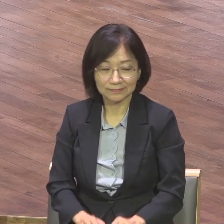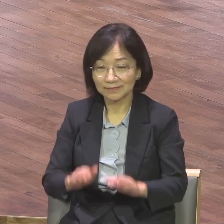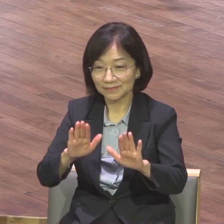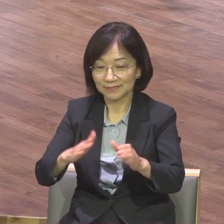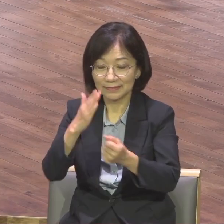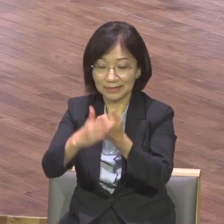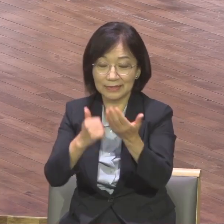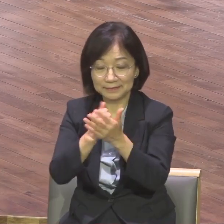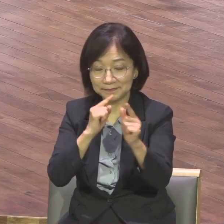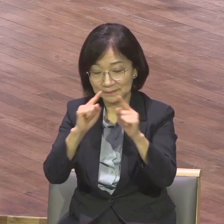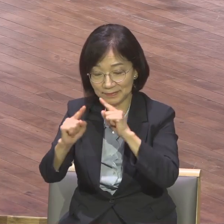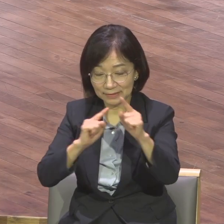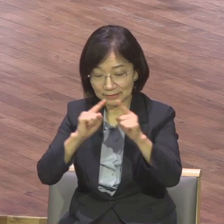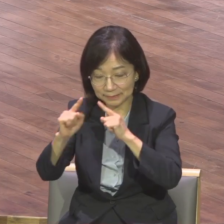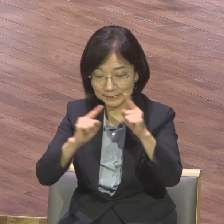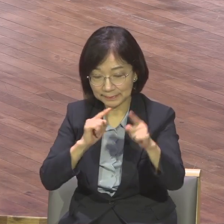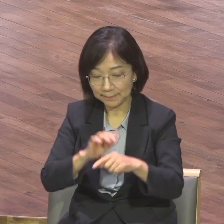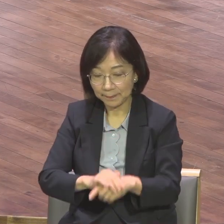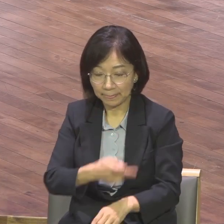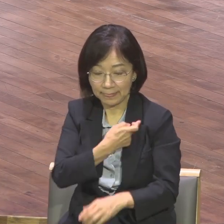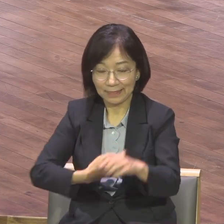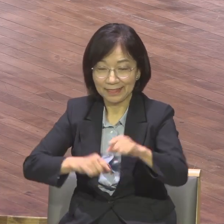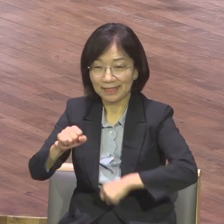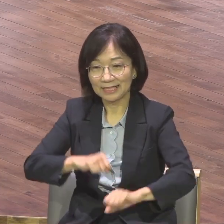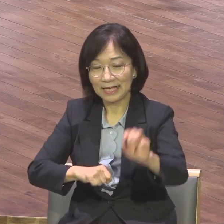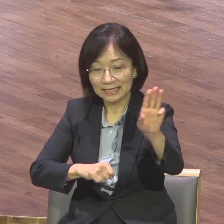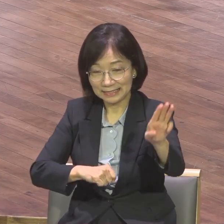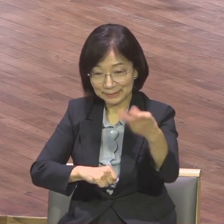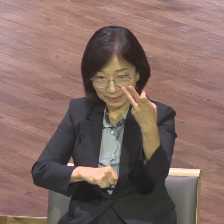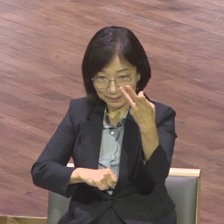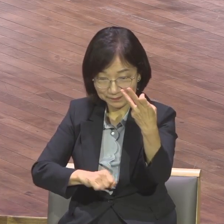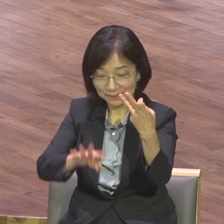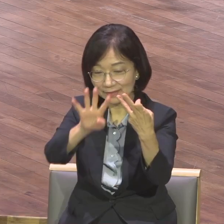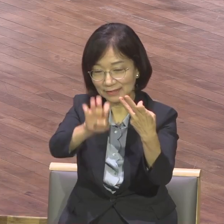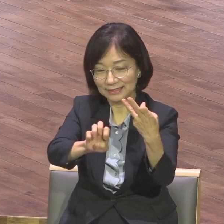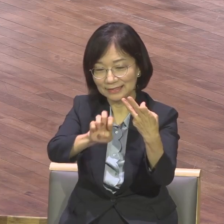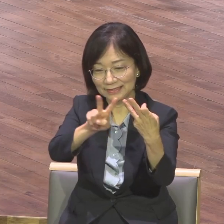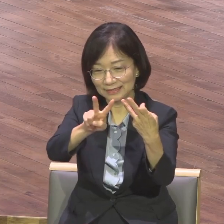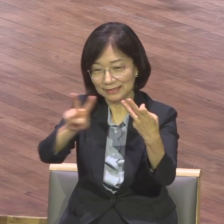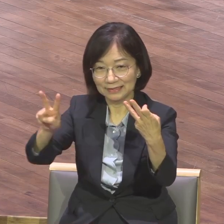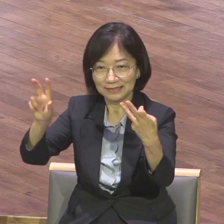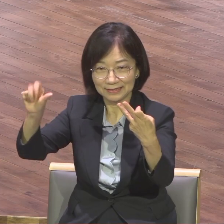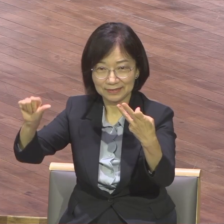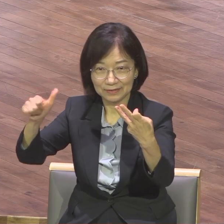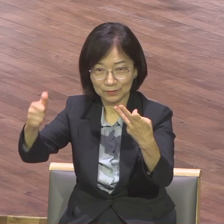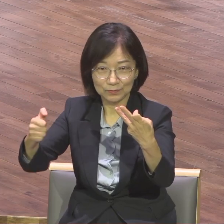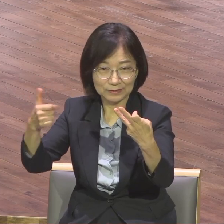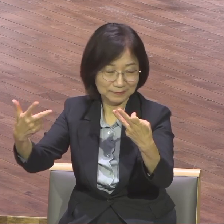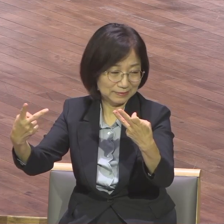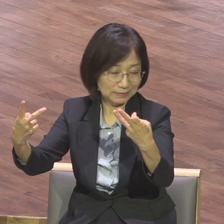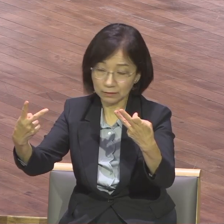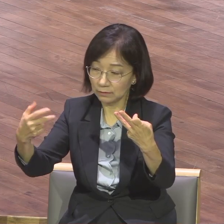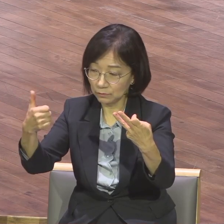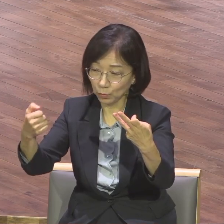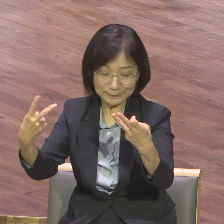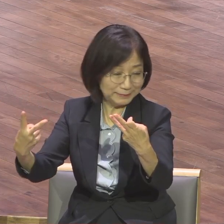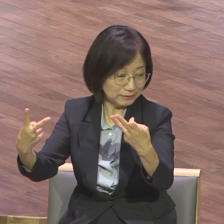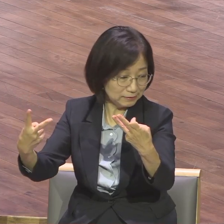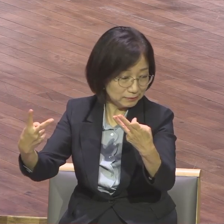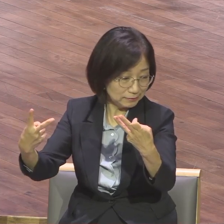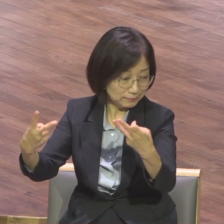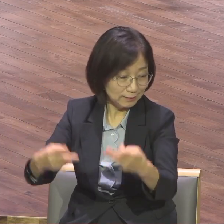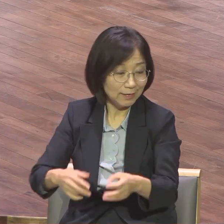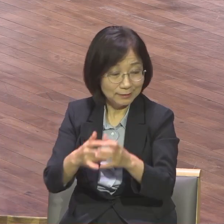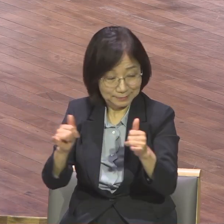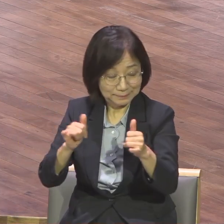오늘 은혜 받고 성취될 하나님의 말씀은 사도행전 13장 42절에서 52절까지 말씀입니다. 그들이